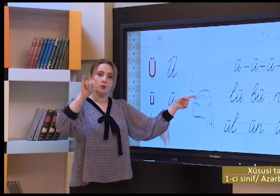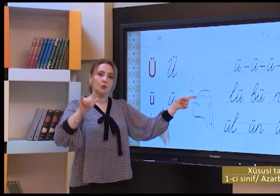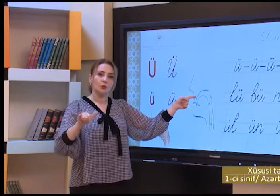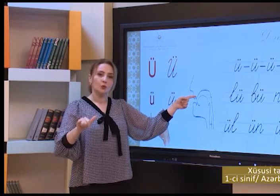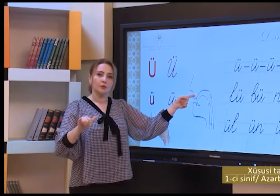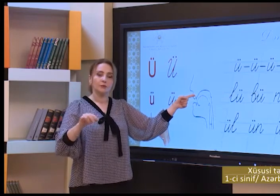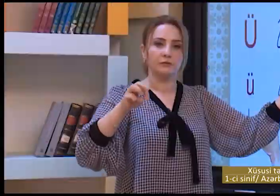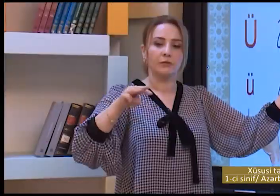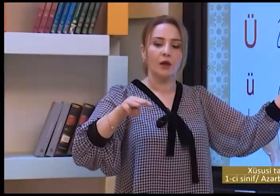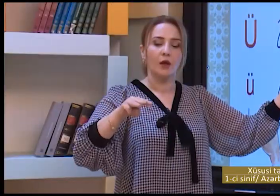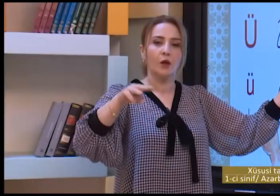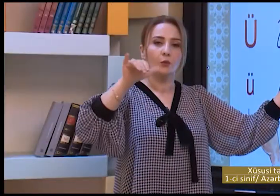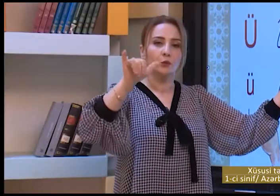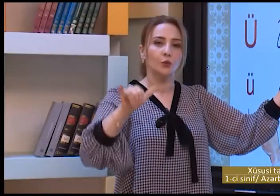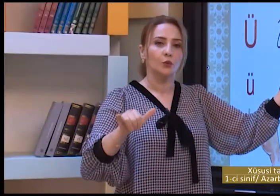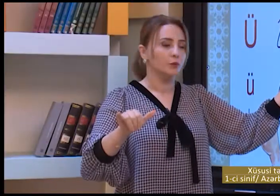nü, mü,